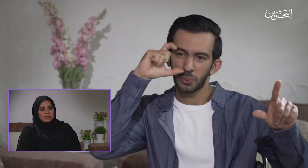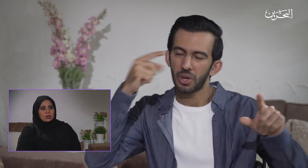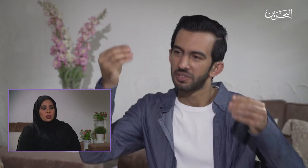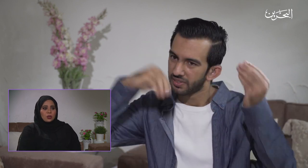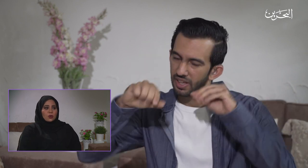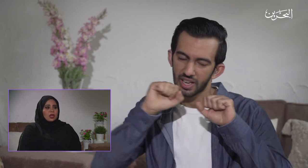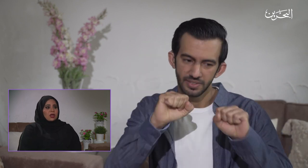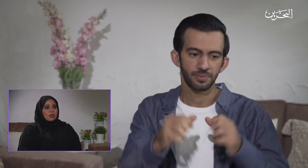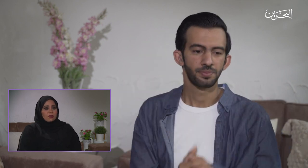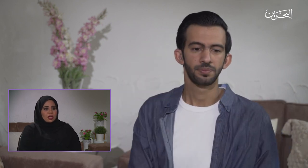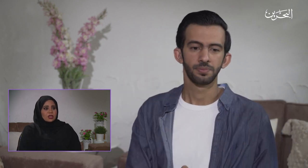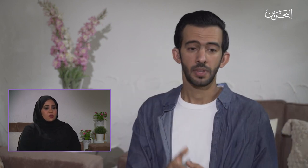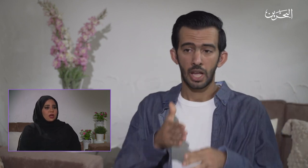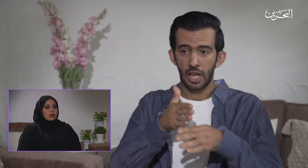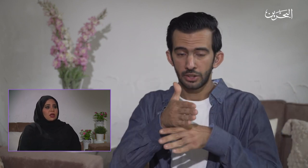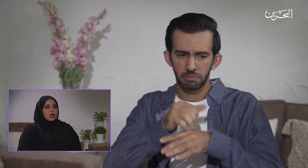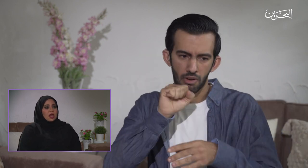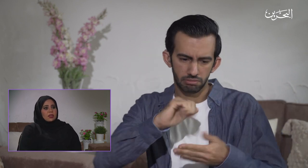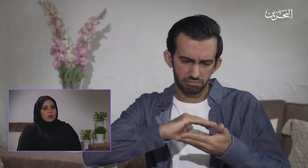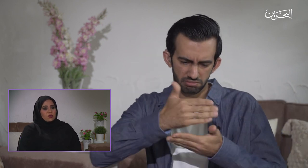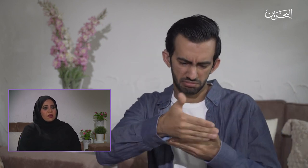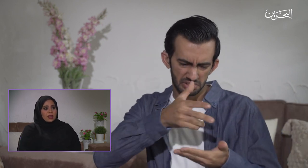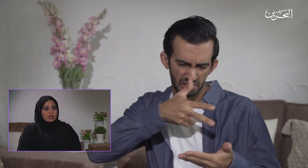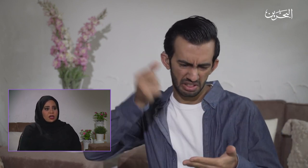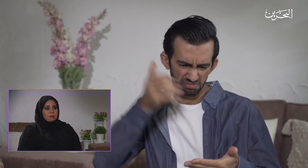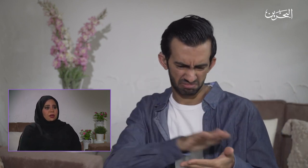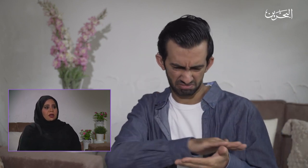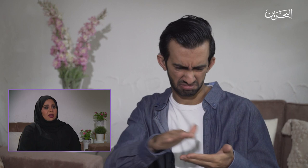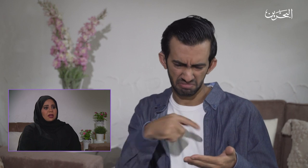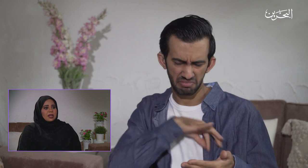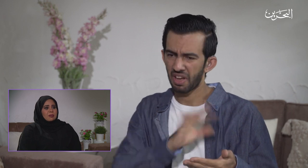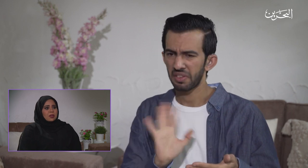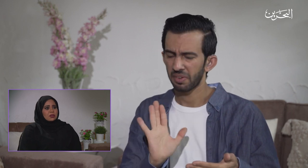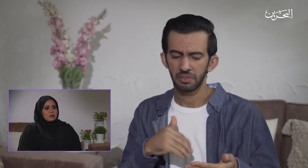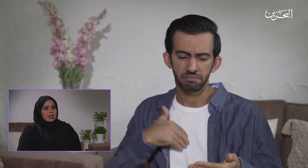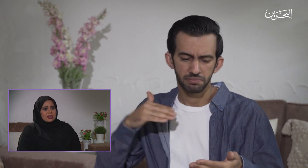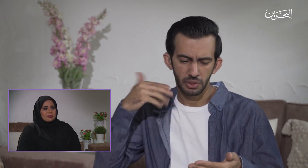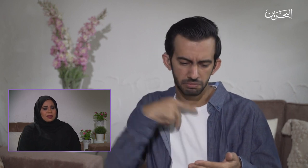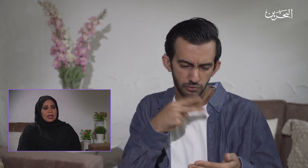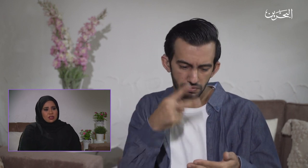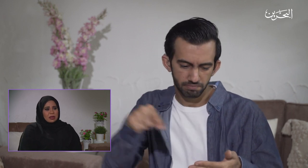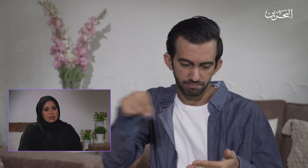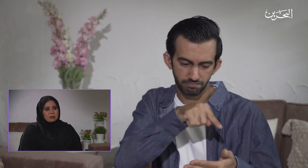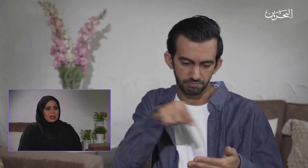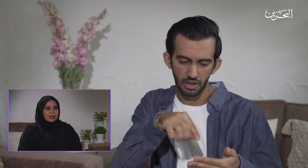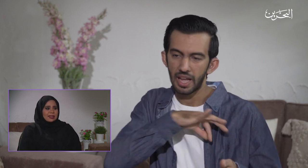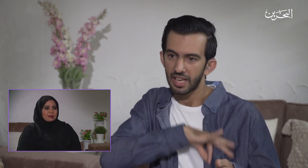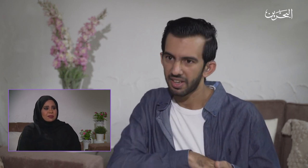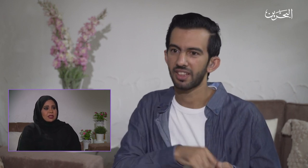جديد حلو يضيف عليها صور. ايضا يقول لك في الخشب مثلا تشوف قديم خشب قديم غير يعني